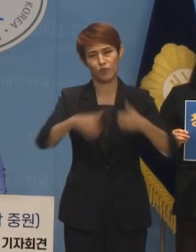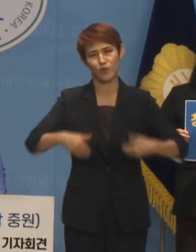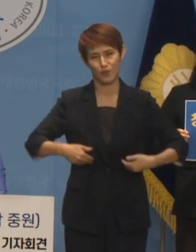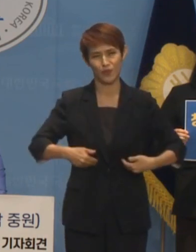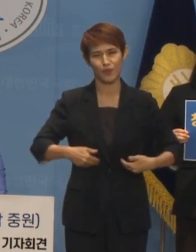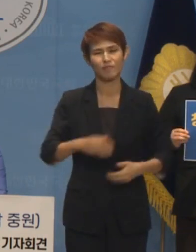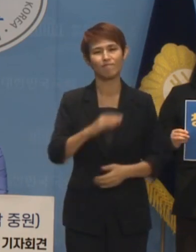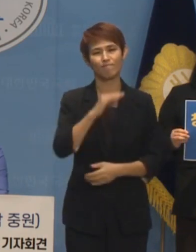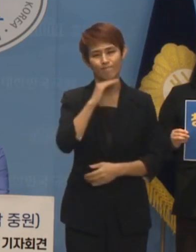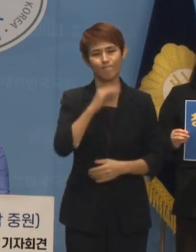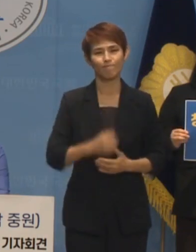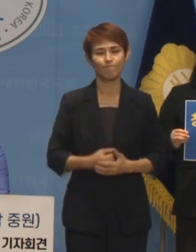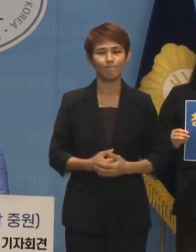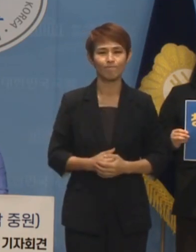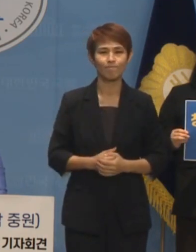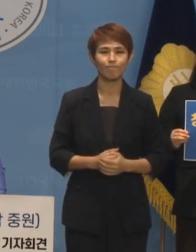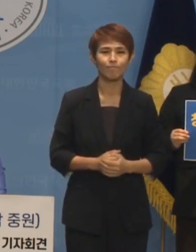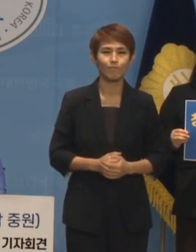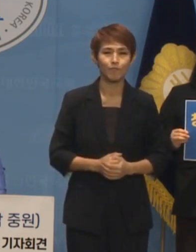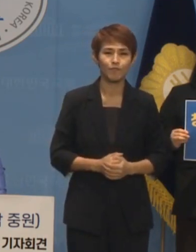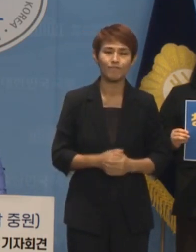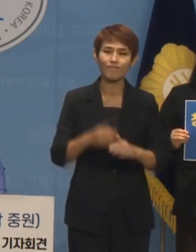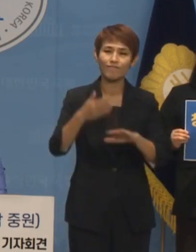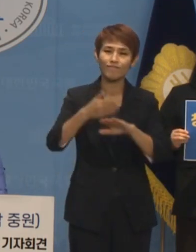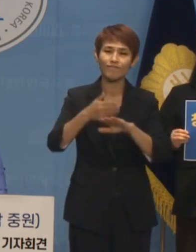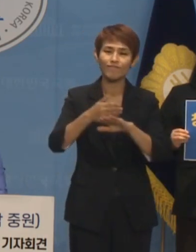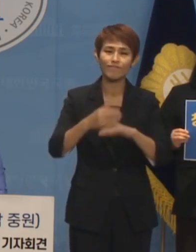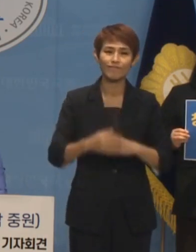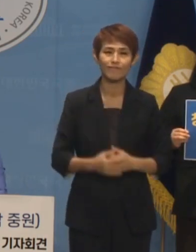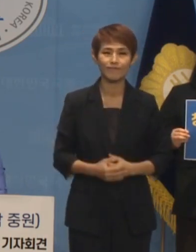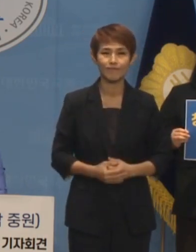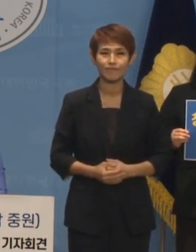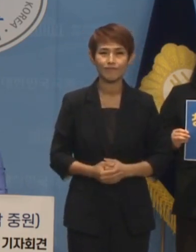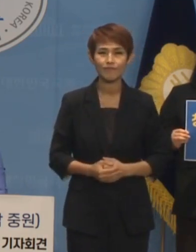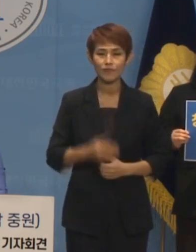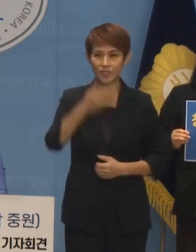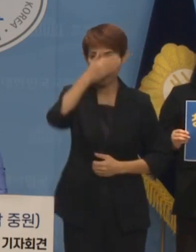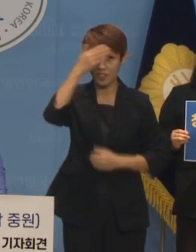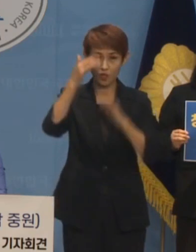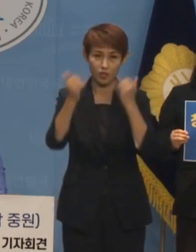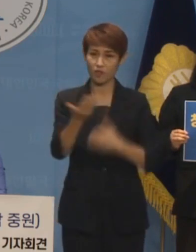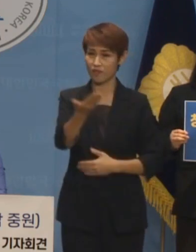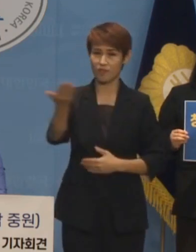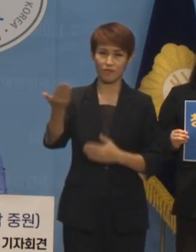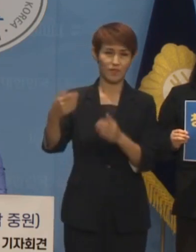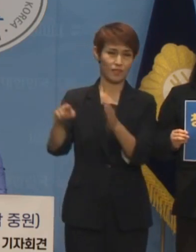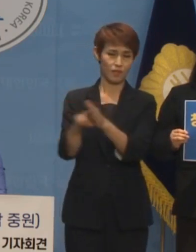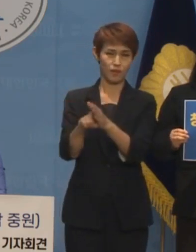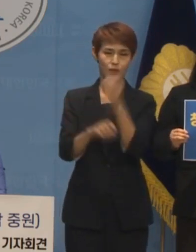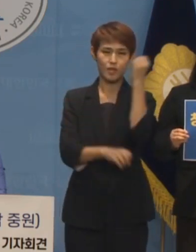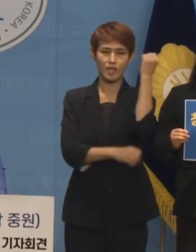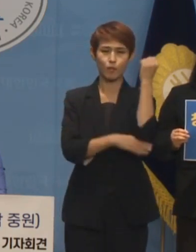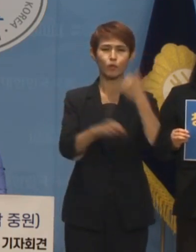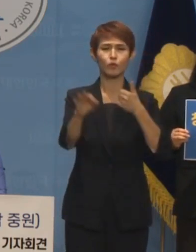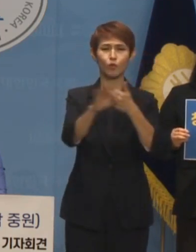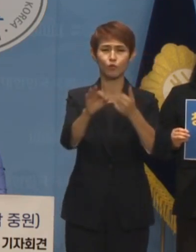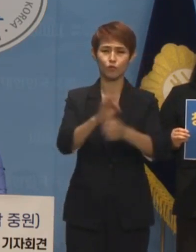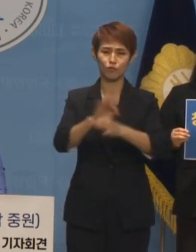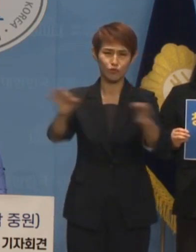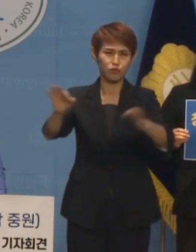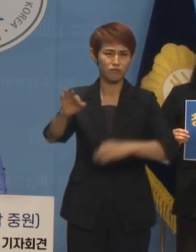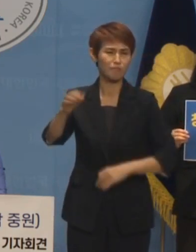감사합니다. 네, 고맙습니다. 이 청년들에게 청년 기본소득을 줄 수